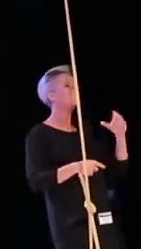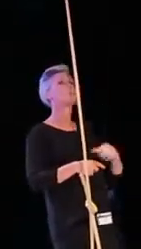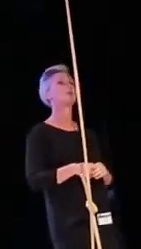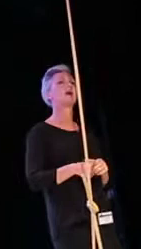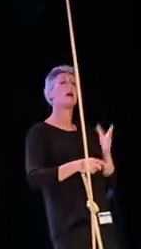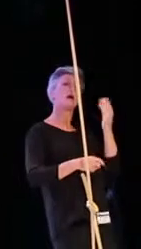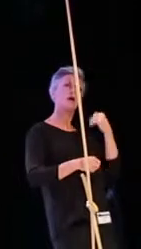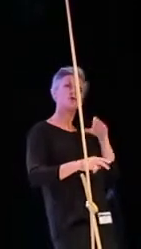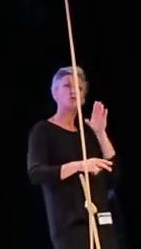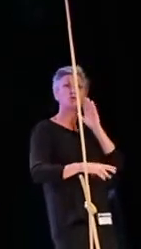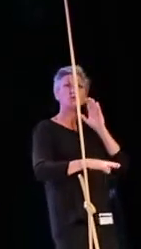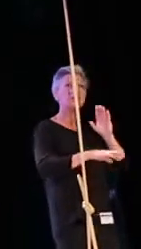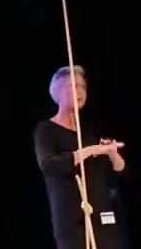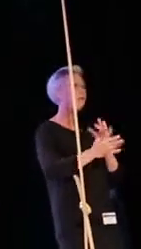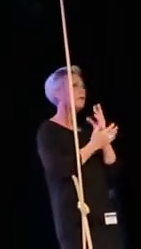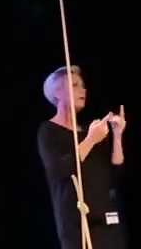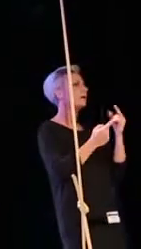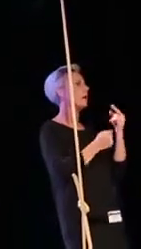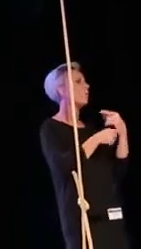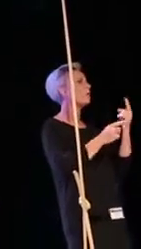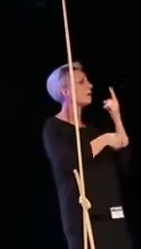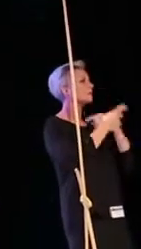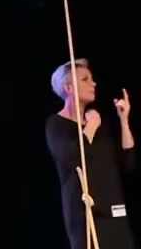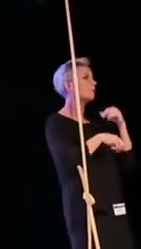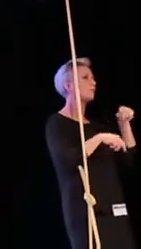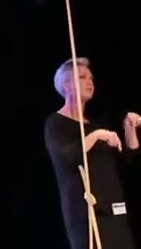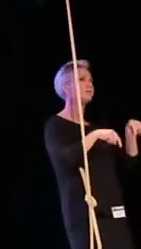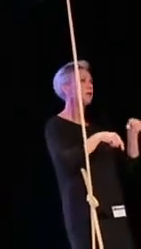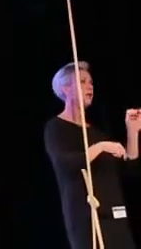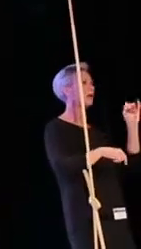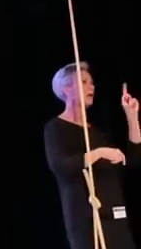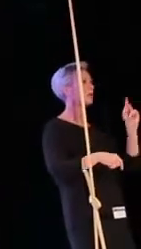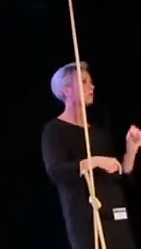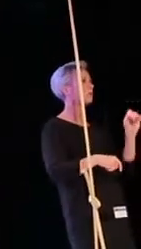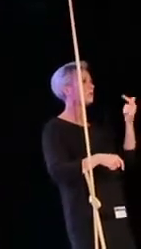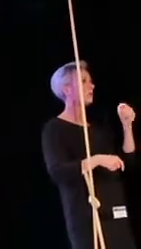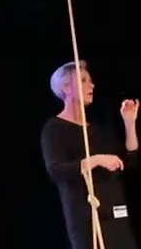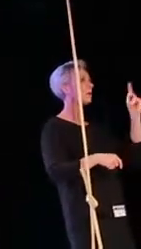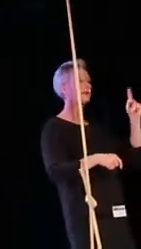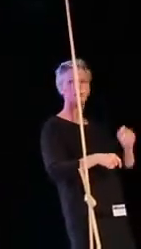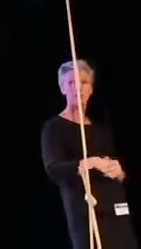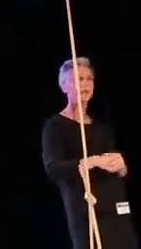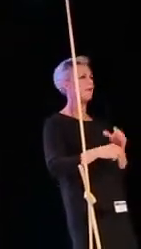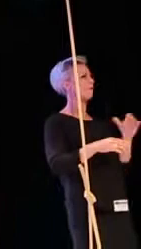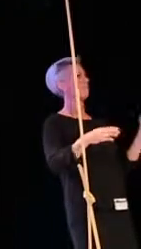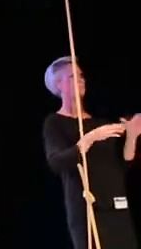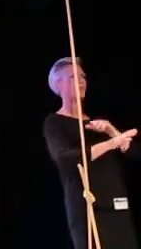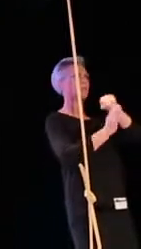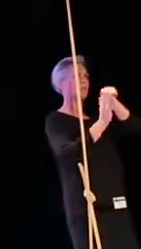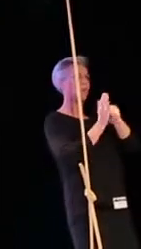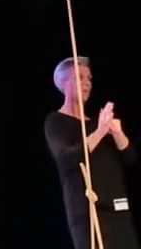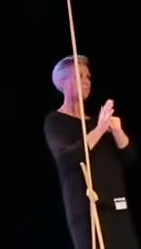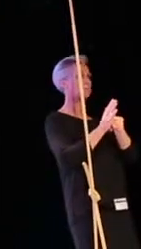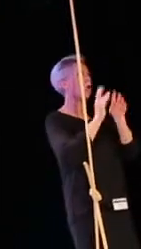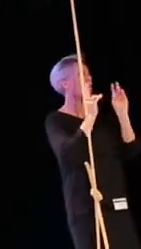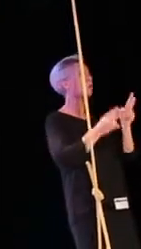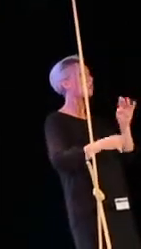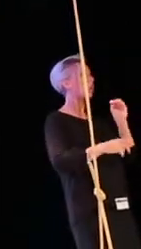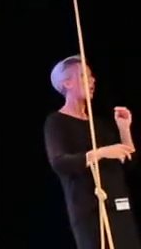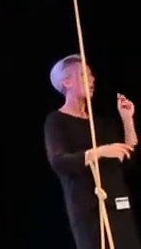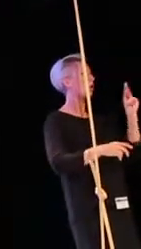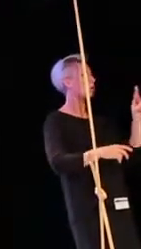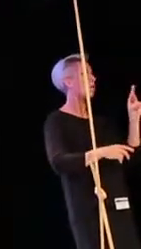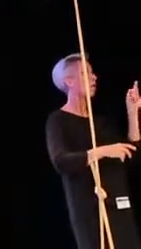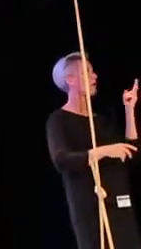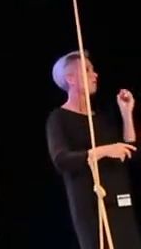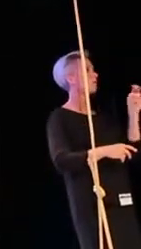ingående samtal på ekoteket, så det kommer vara fullspäckat. Dessutom kommer konstnären och artisten Apo von